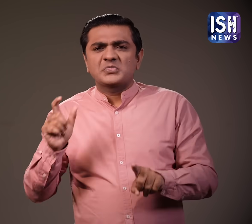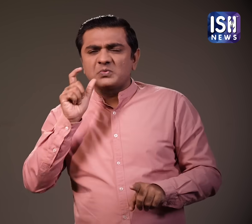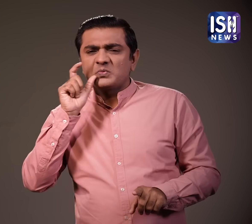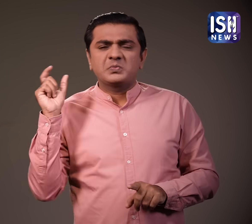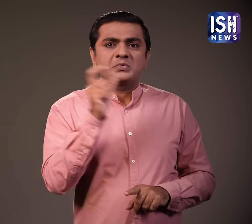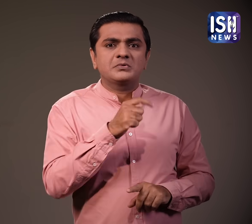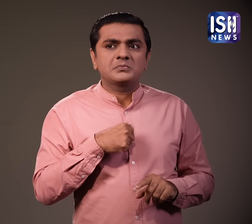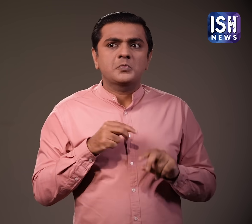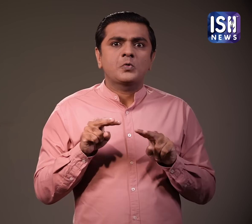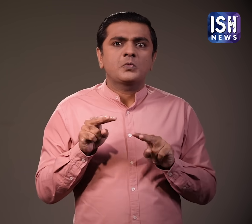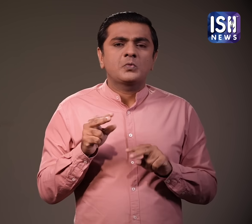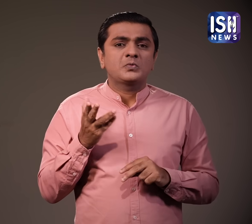अमित्शा का करारा जवाब था